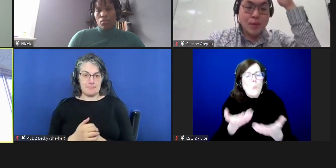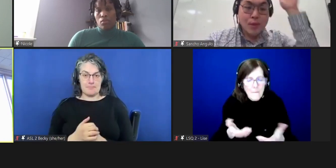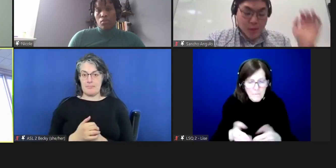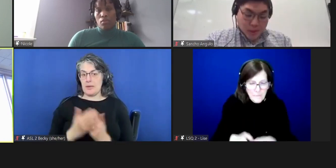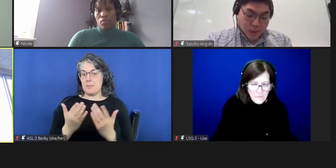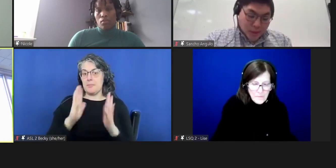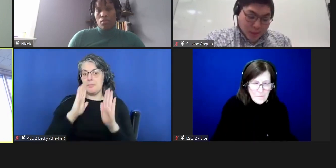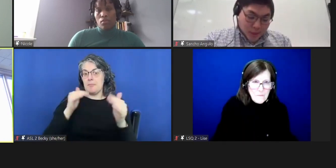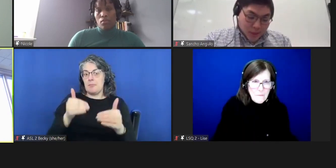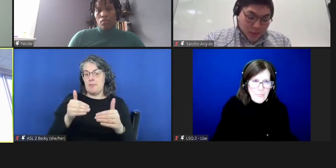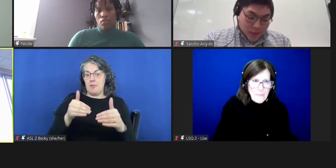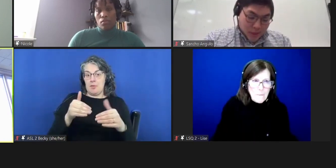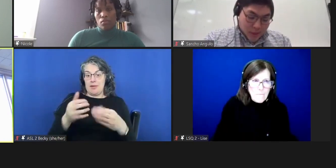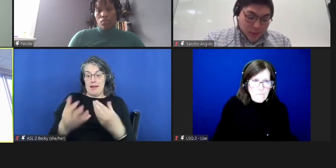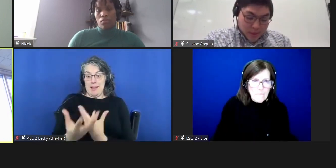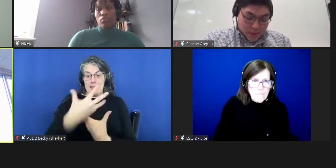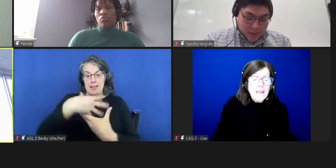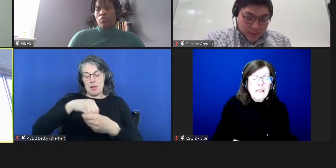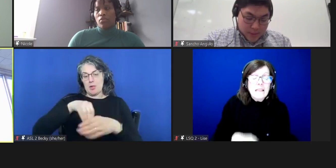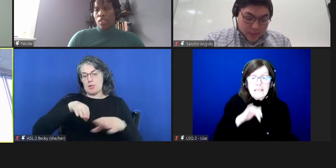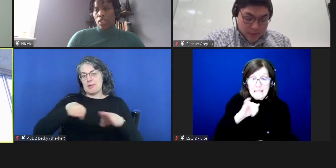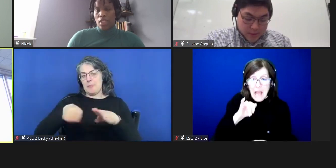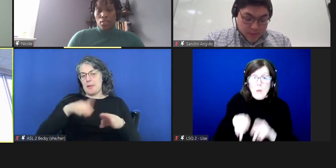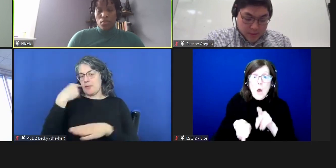Parlons du comportement des gens.